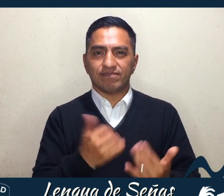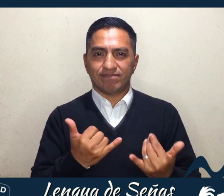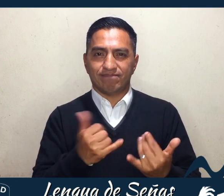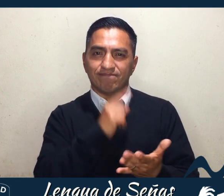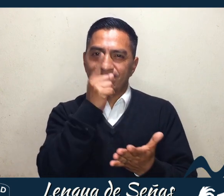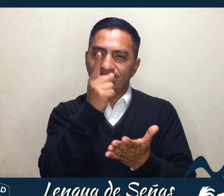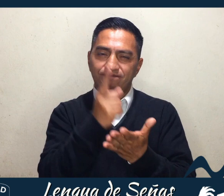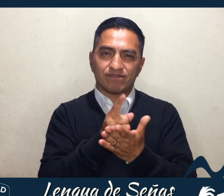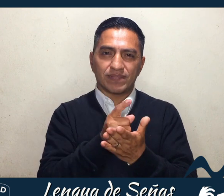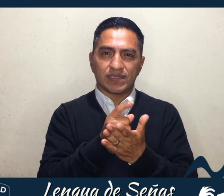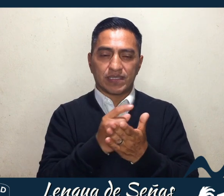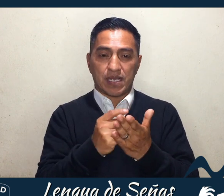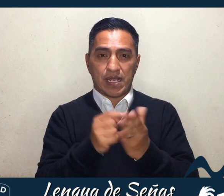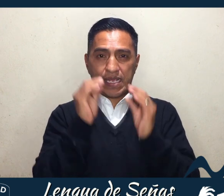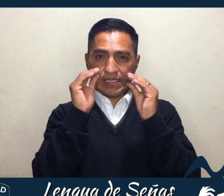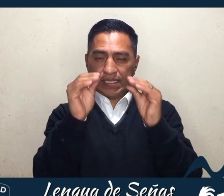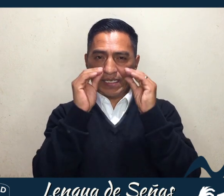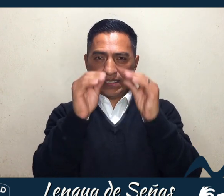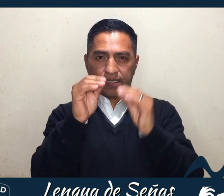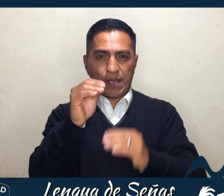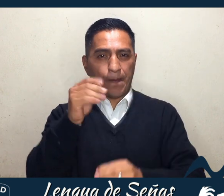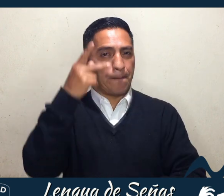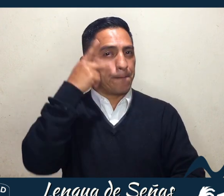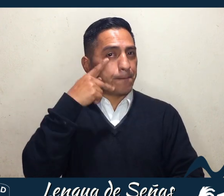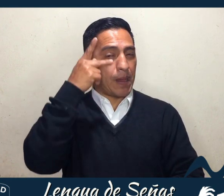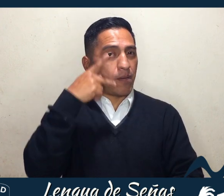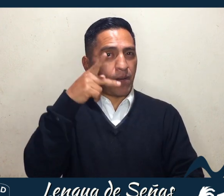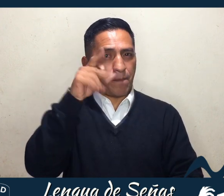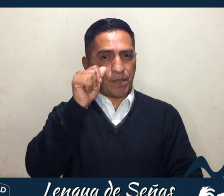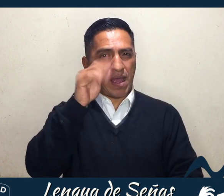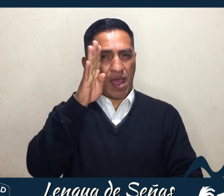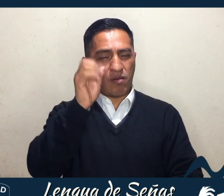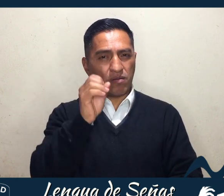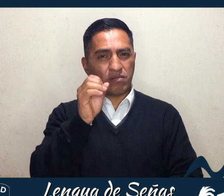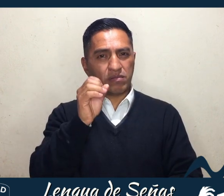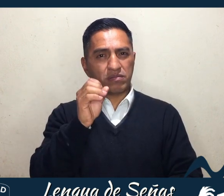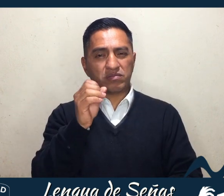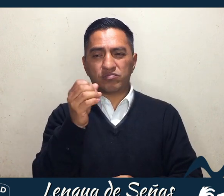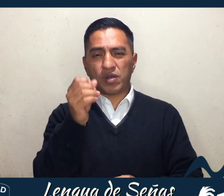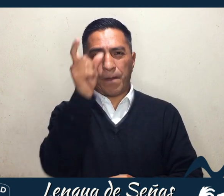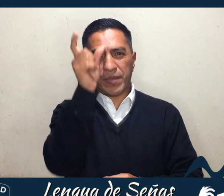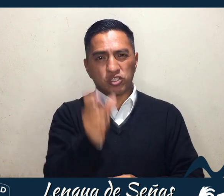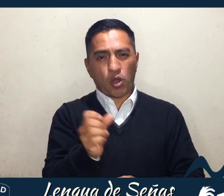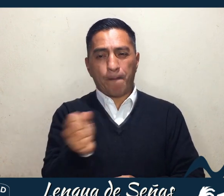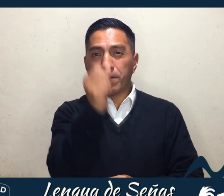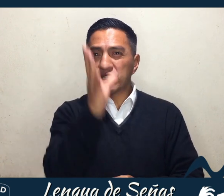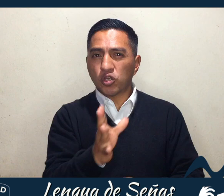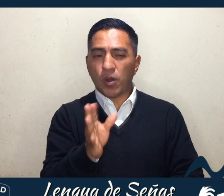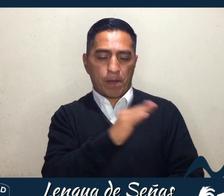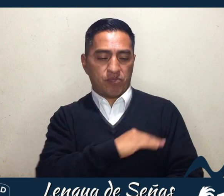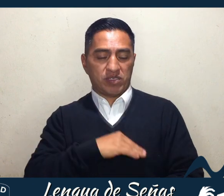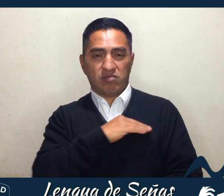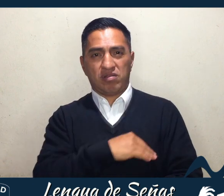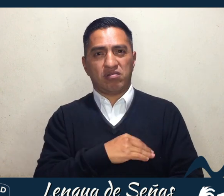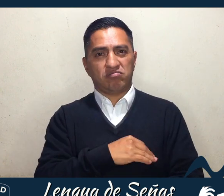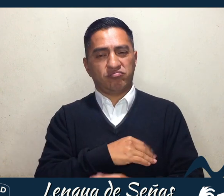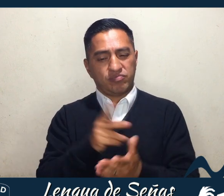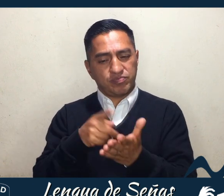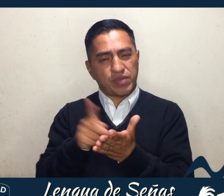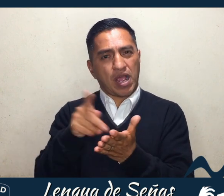La verdad es que la enseñanza de Pablo referente al sueldo del pastor o de un misionero o de un